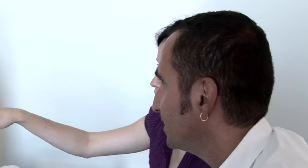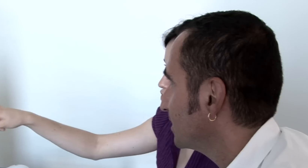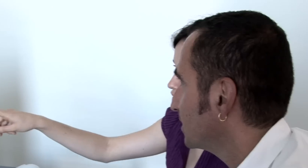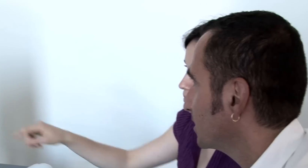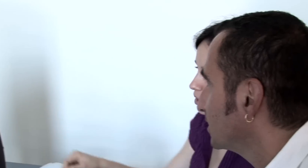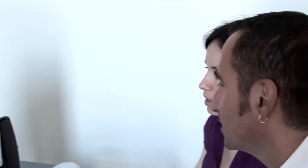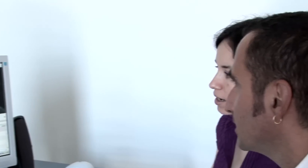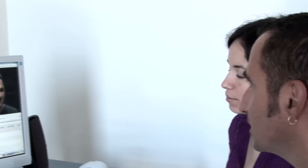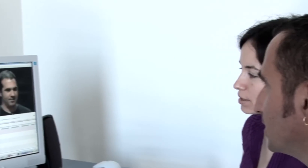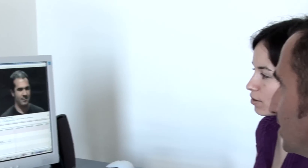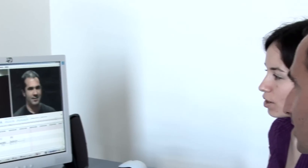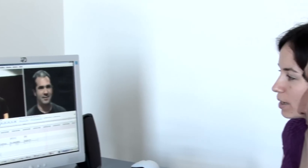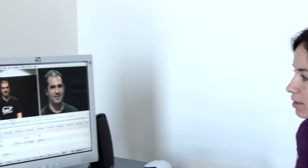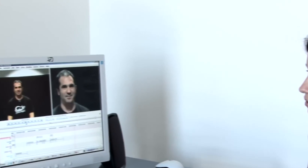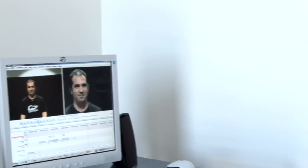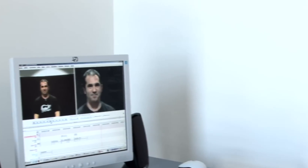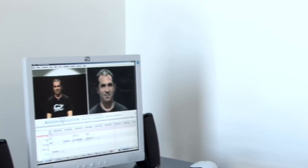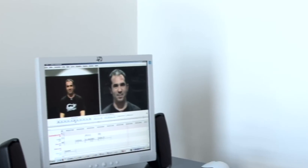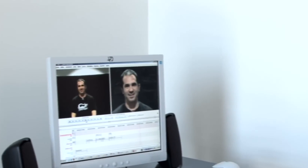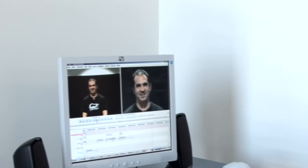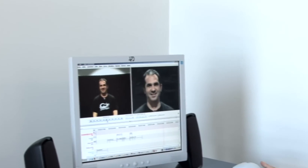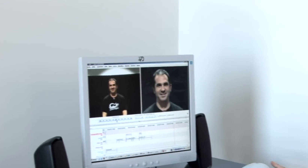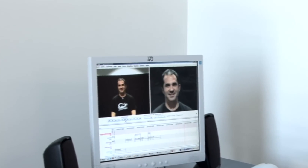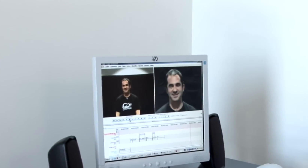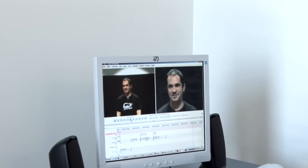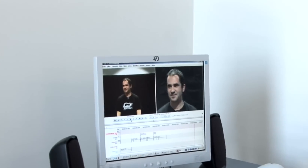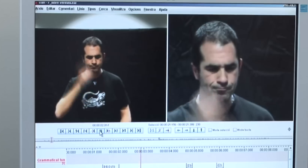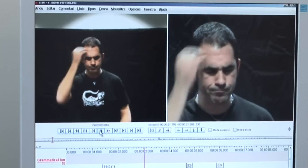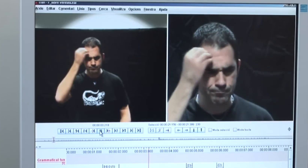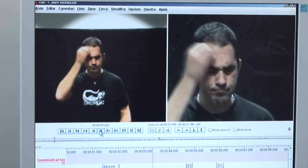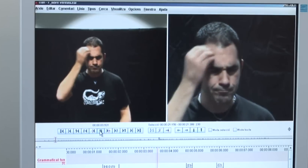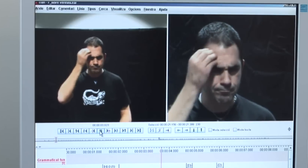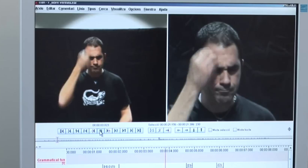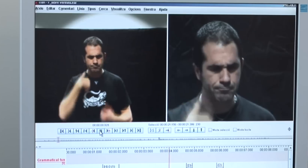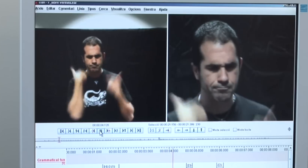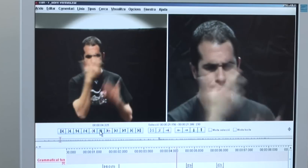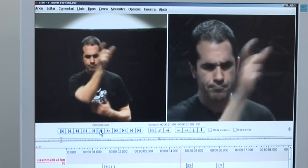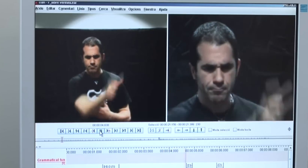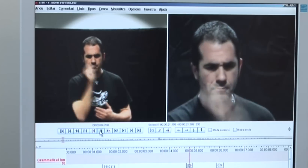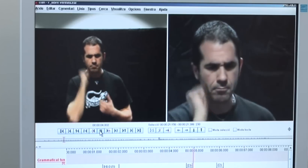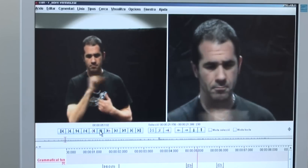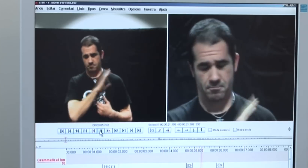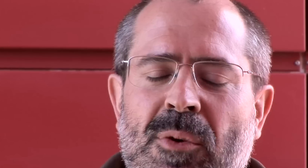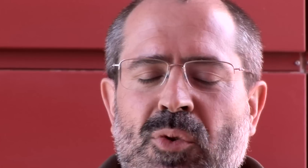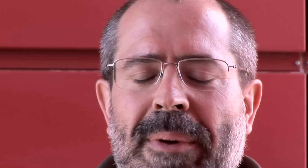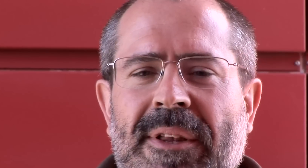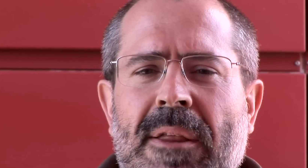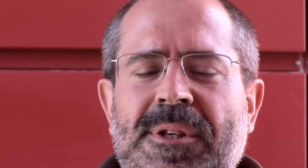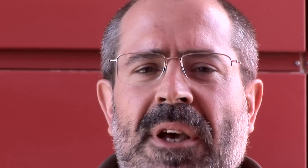La unidad de investigación en lingüística aquí en la Universidad Pompeu Fabra consiste de, somos una veintena de